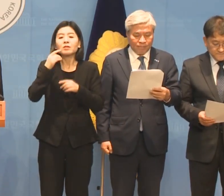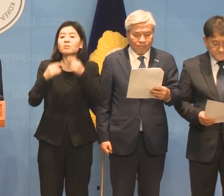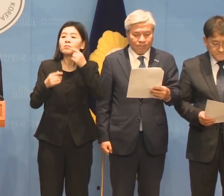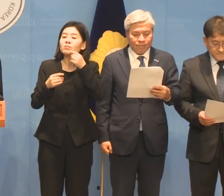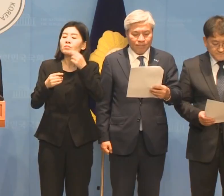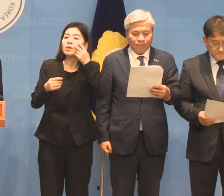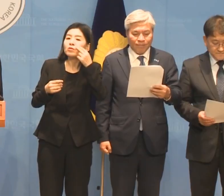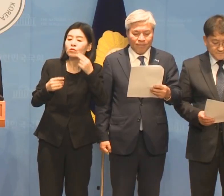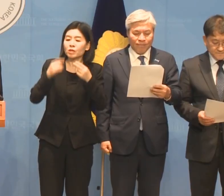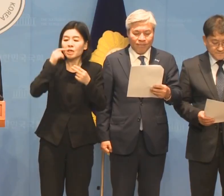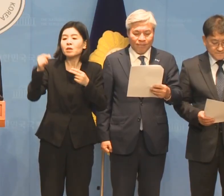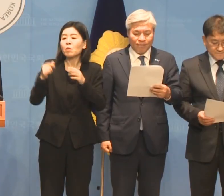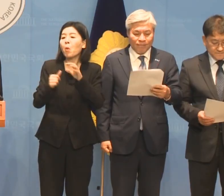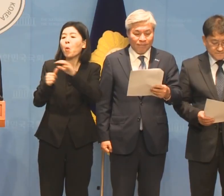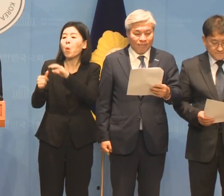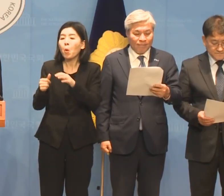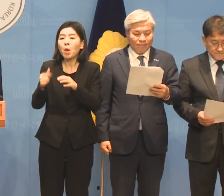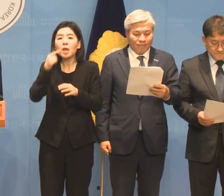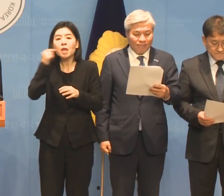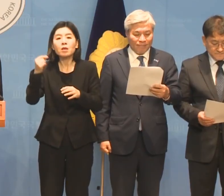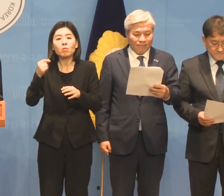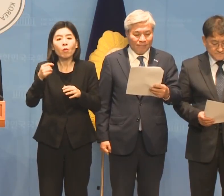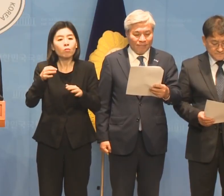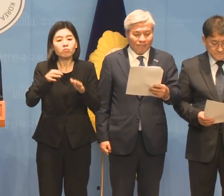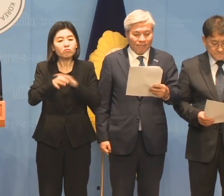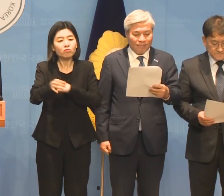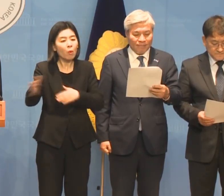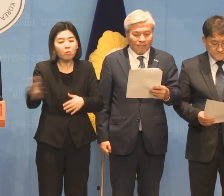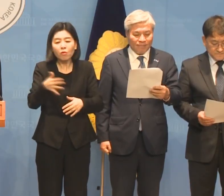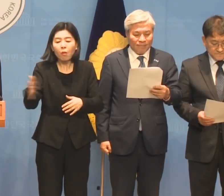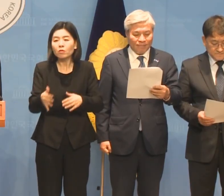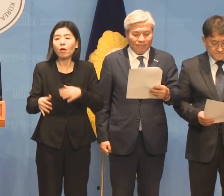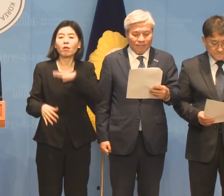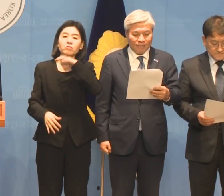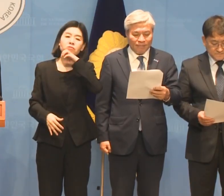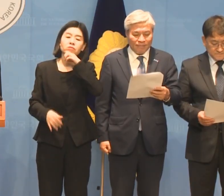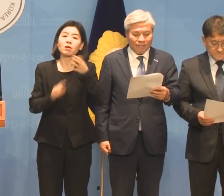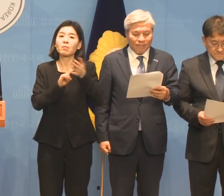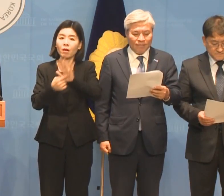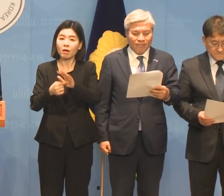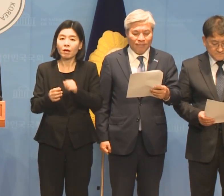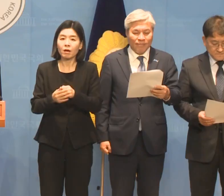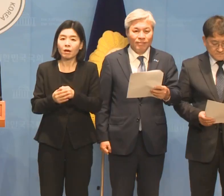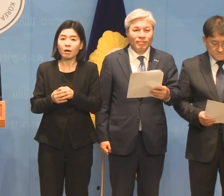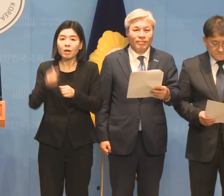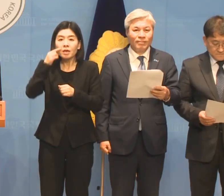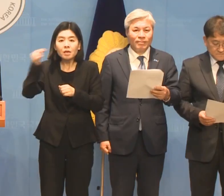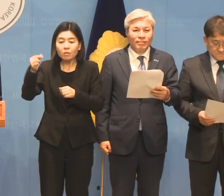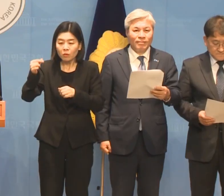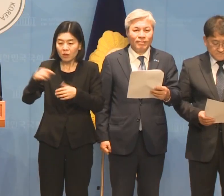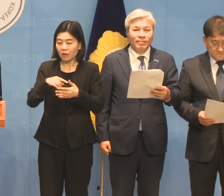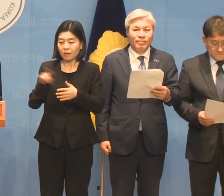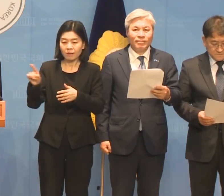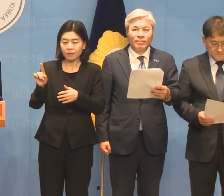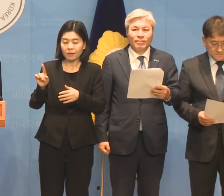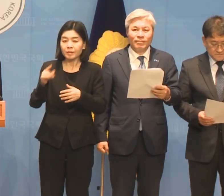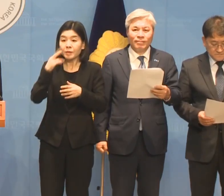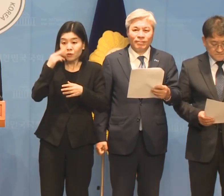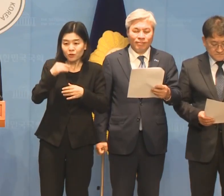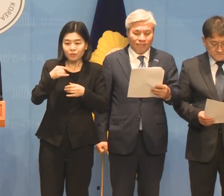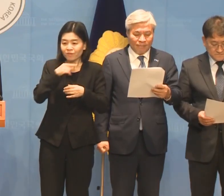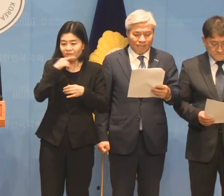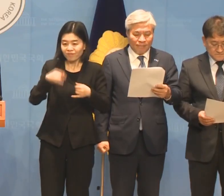있는데 일본은 아무것도 부담하지 않고 있다. 대일본 무역 적자를 제로로 만들겠다 등의 말을